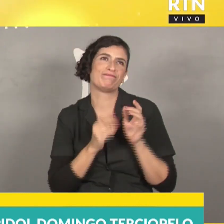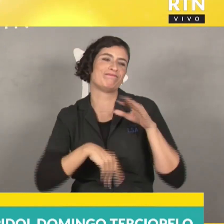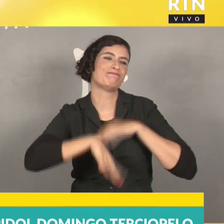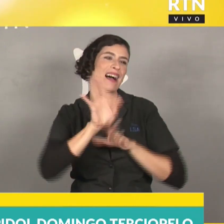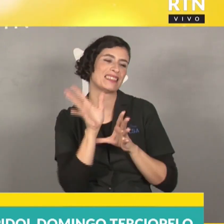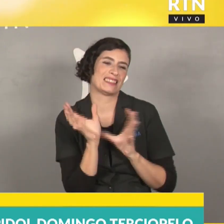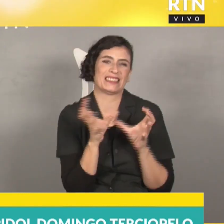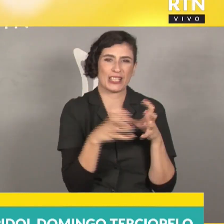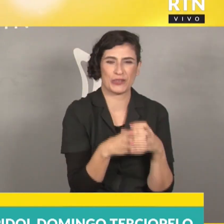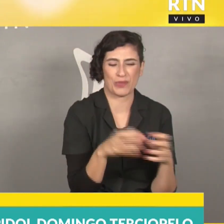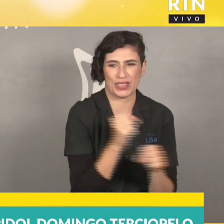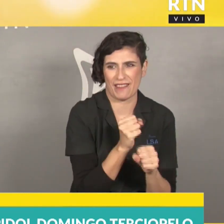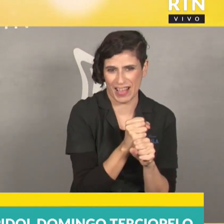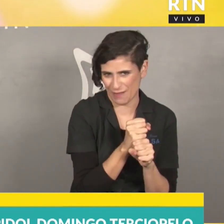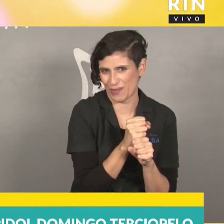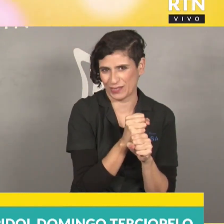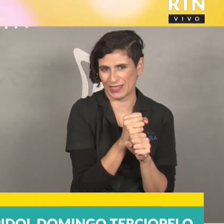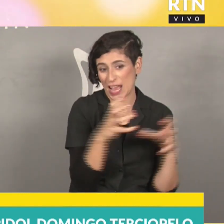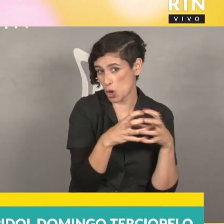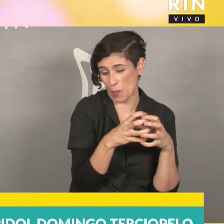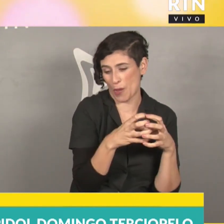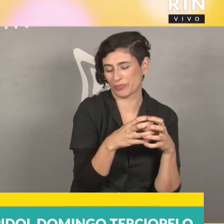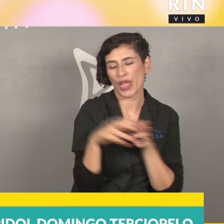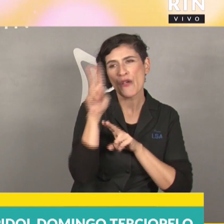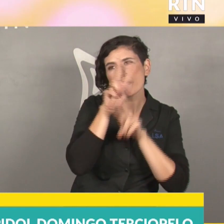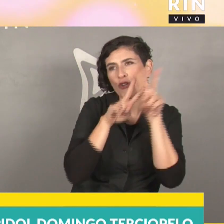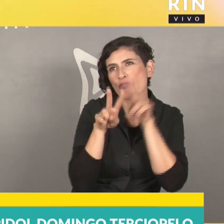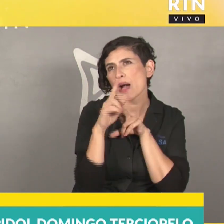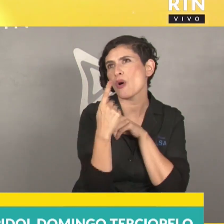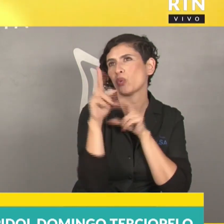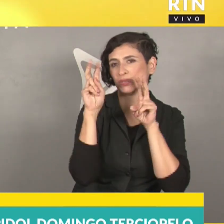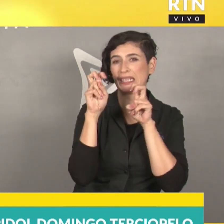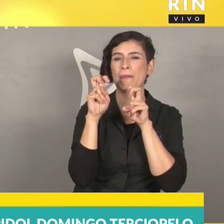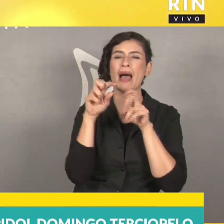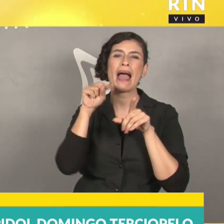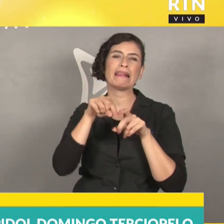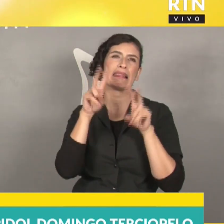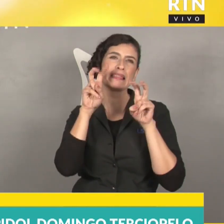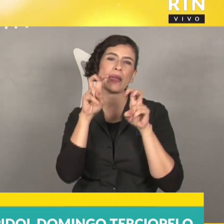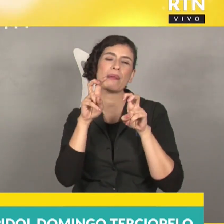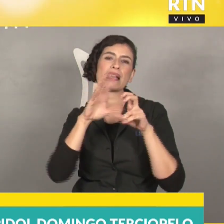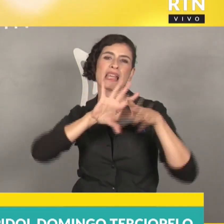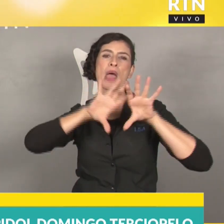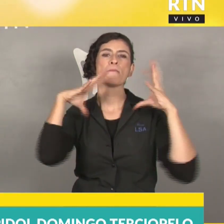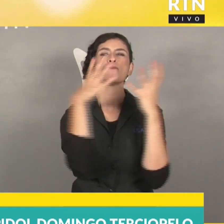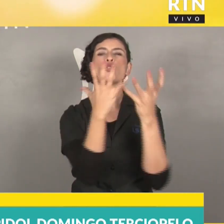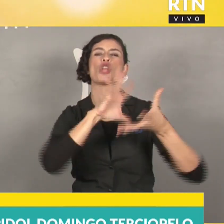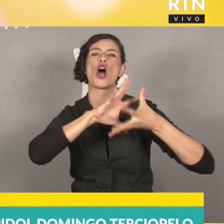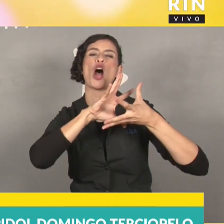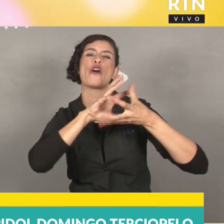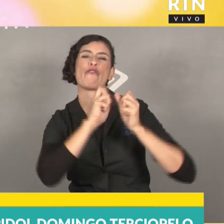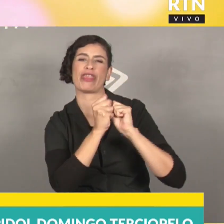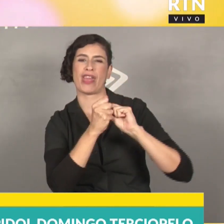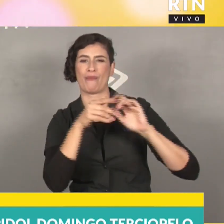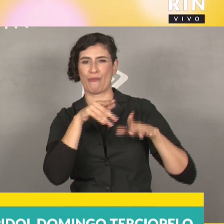colectiva, entonces es una búsqueda permanente a partir de un tema, en este caso el fin del mundo. ¿Qué le pasaba a cada uno, a cada una, con esto del